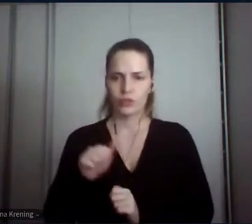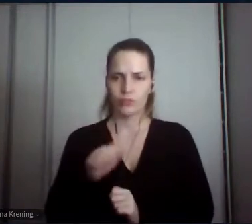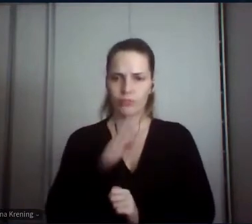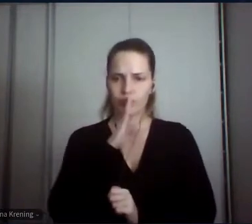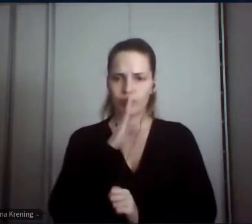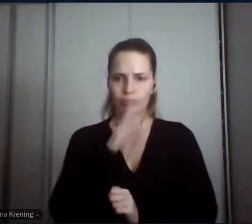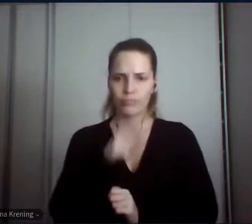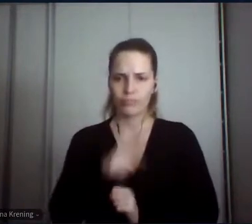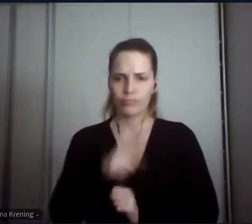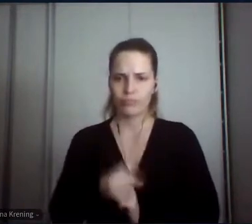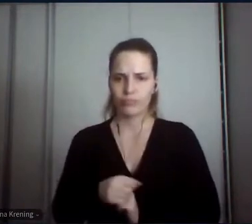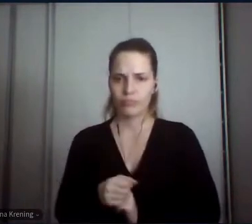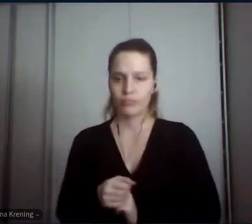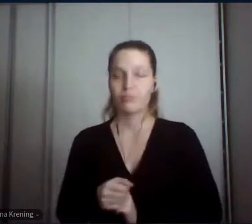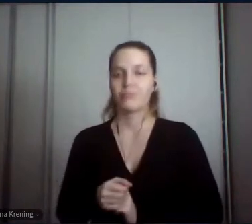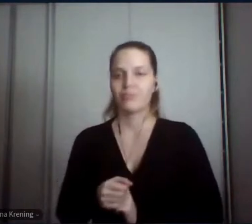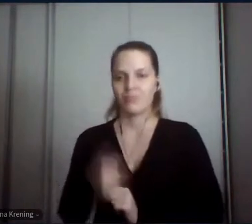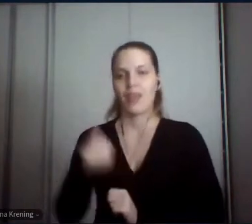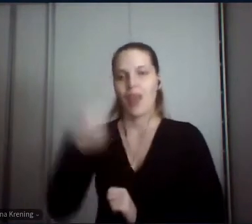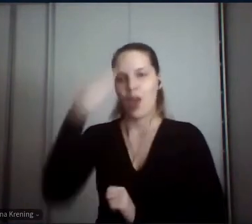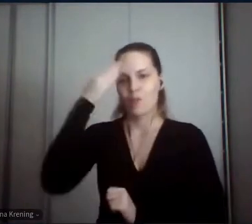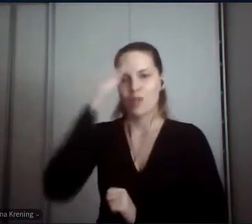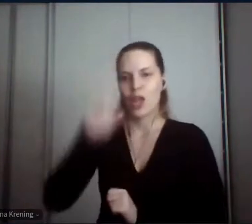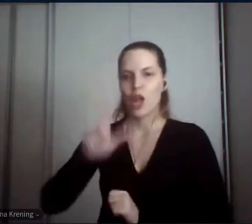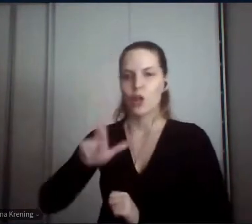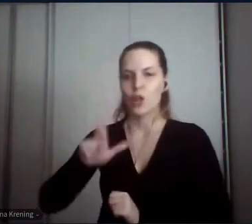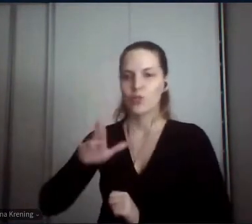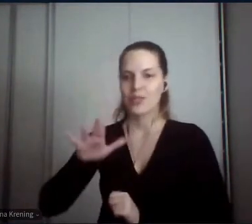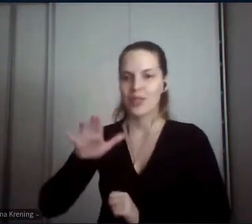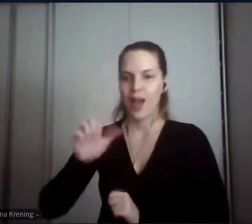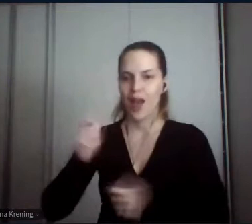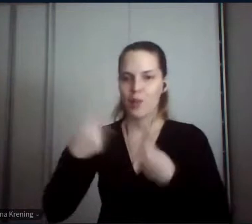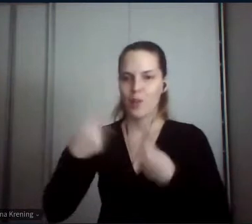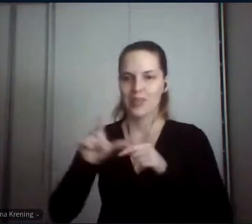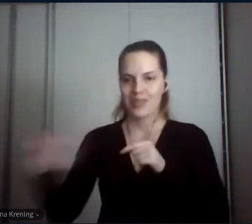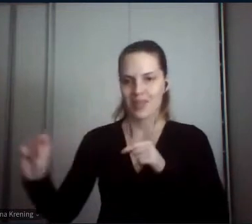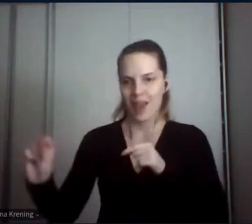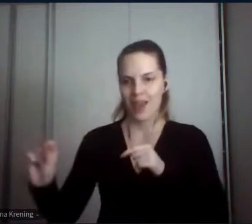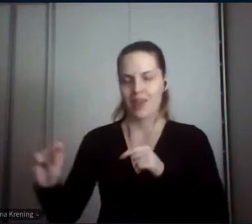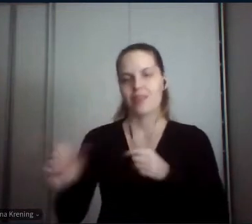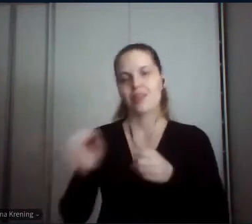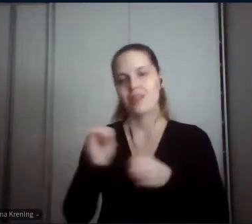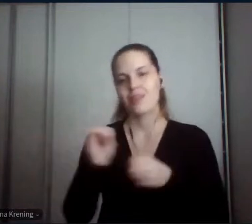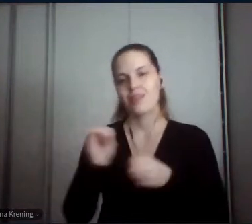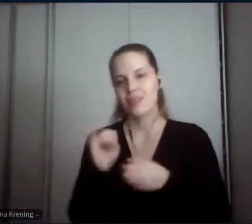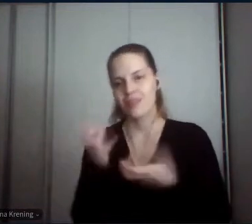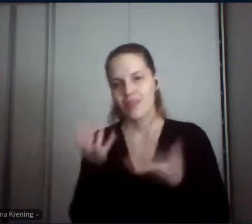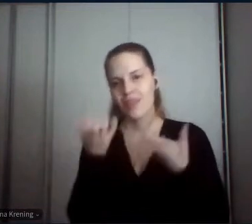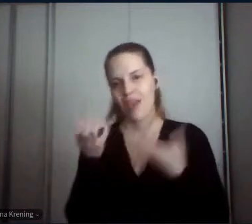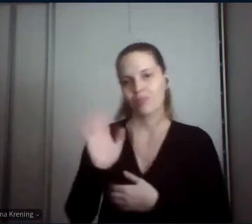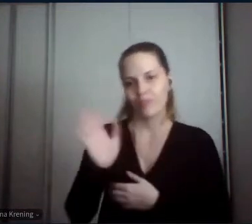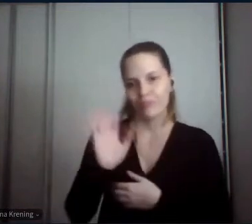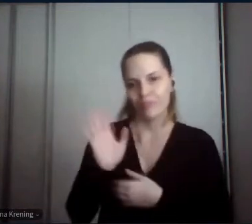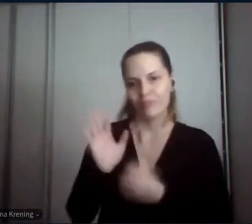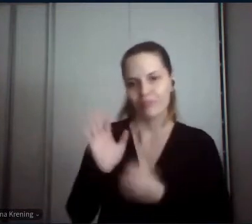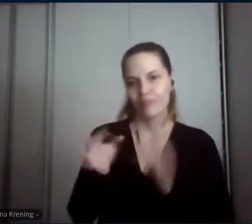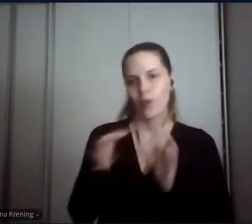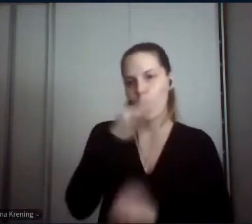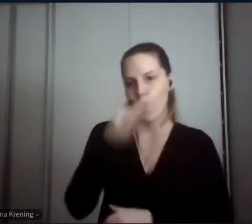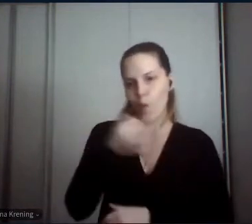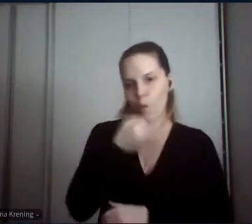Eu sei que a Lúcia vai ter que sair, então, se ela quiser se despedir, fazer algum comentário final antes de sair.